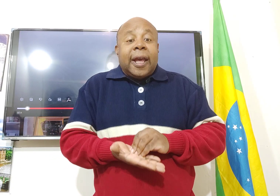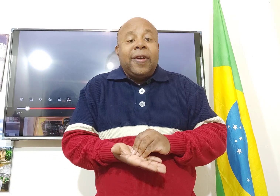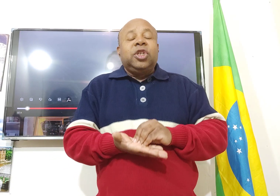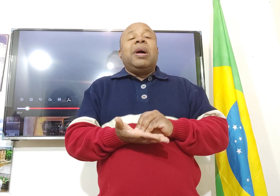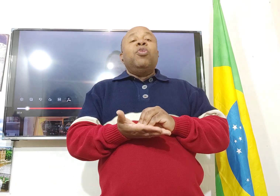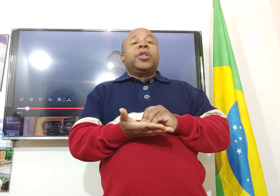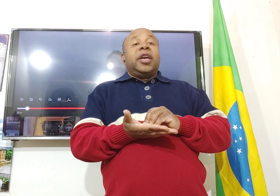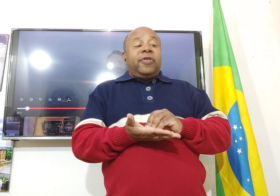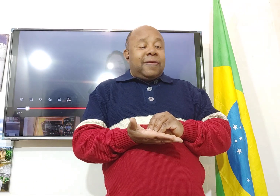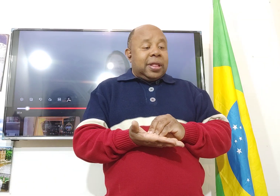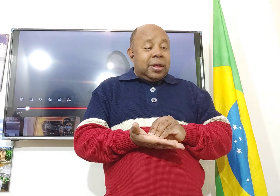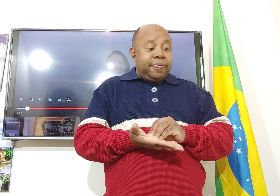Quer ver, tinha uma música que a gente falava assim.